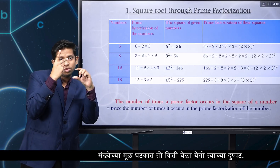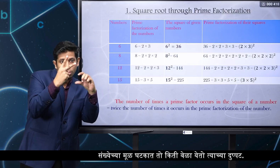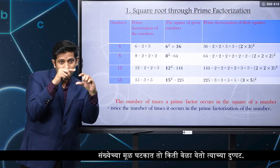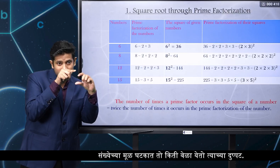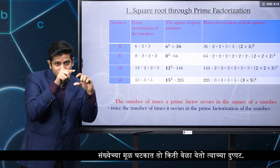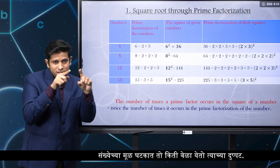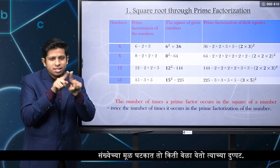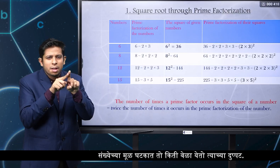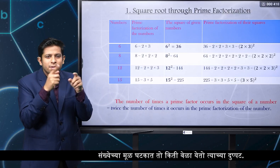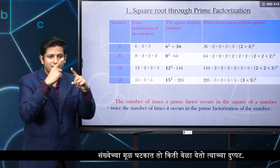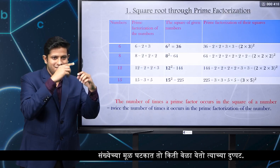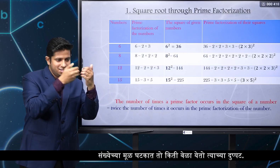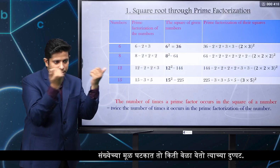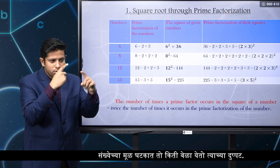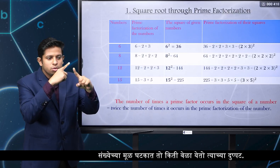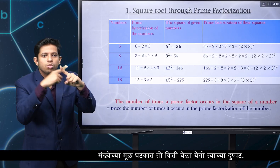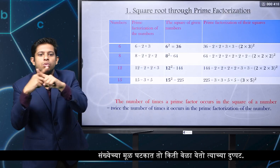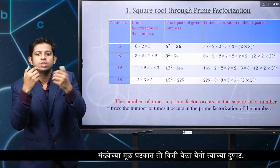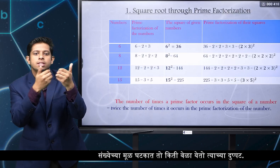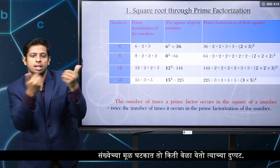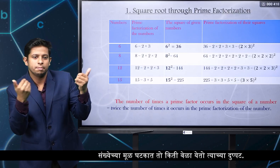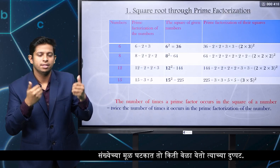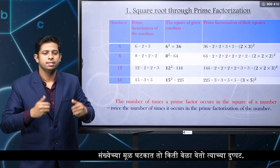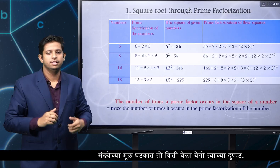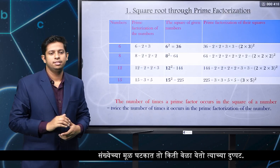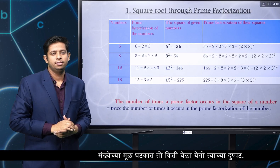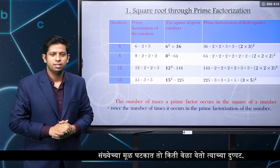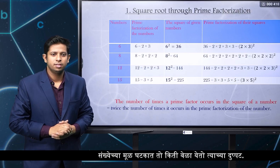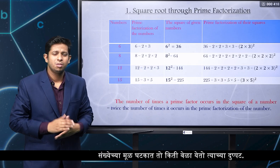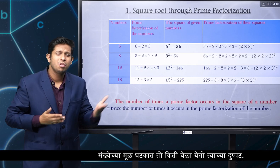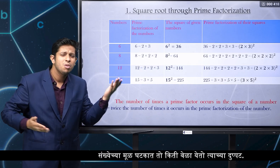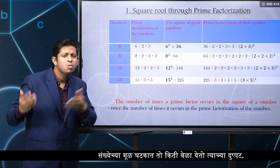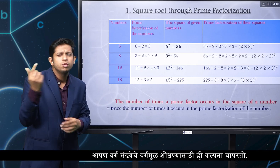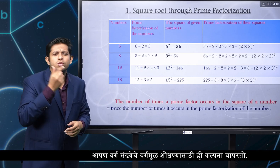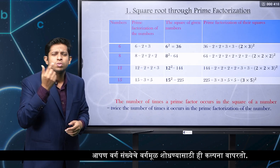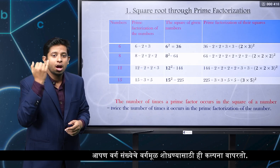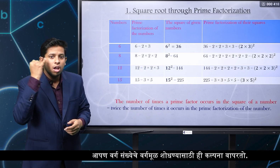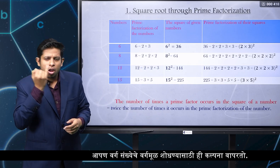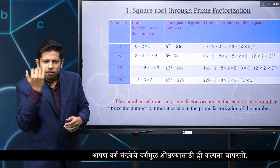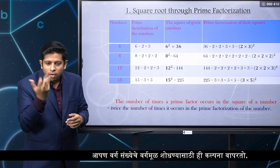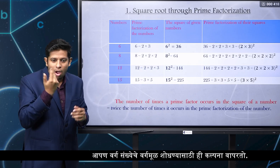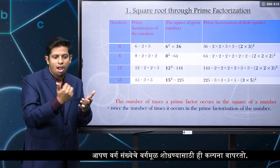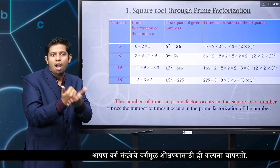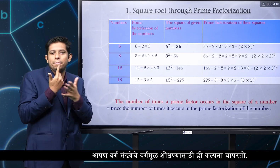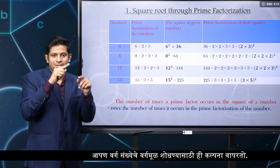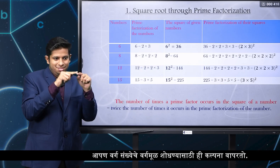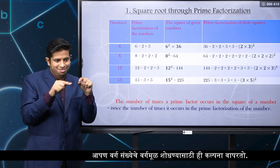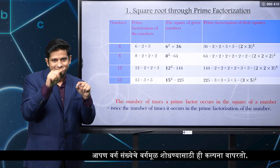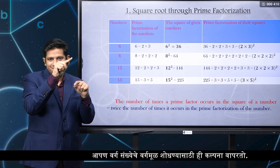संख्येच्या मूळ घटकात तो किती वेळा येतो त्याच्या दुप्पट. आपण वर्ग संख्येचा वर्गमूळ शोधण्यासाठी